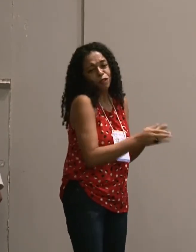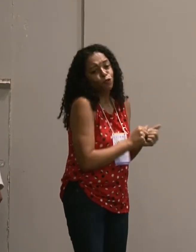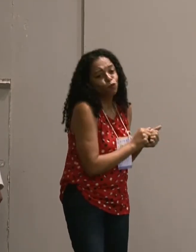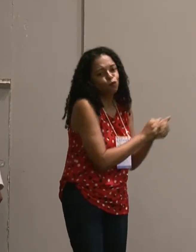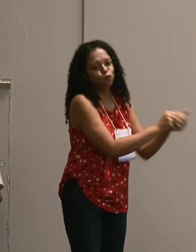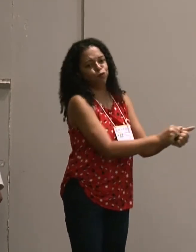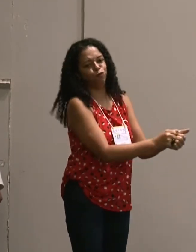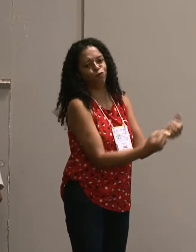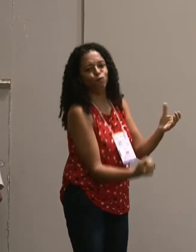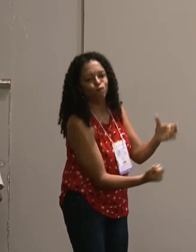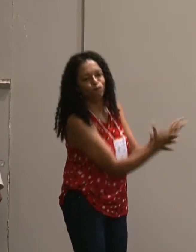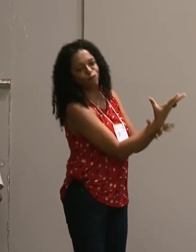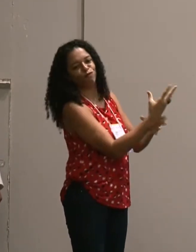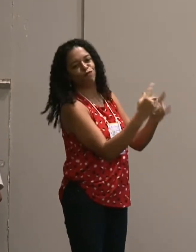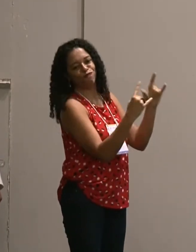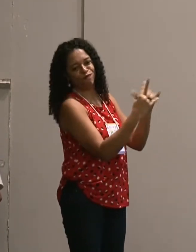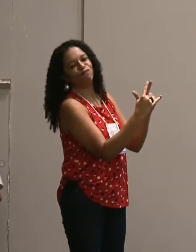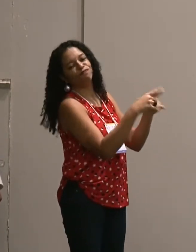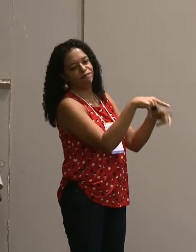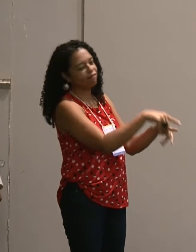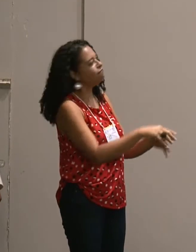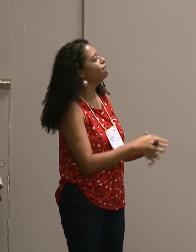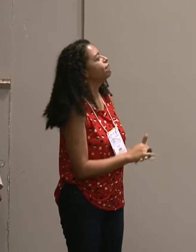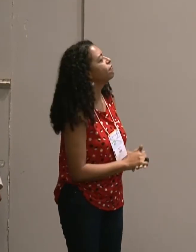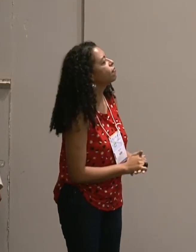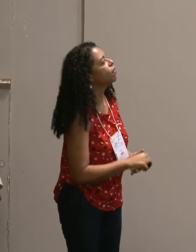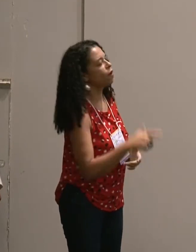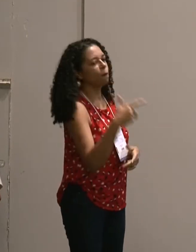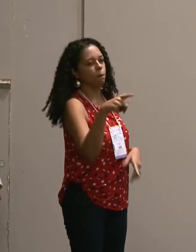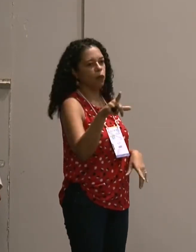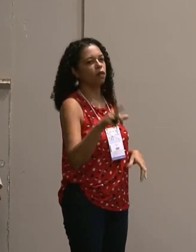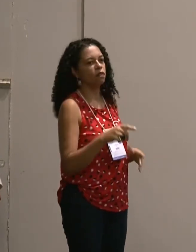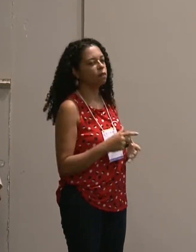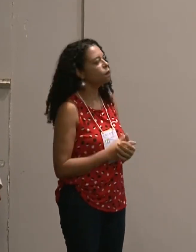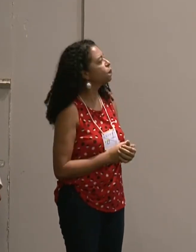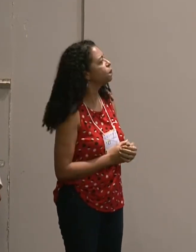de formação que começou junto com o início do INES com a fundação do INES.